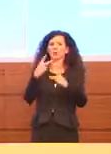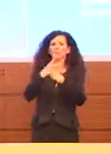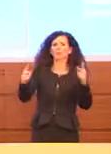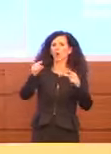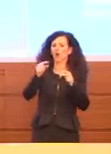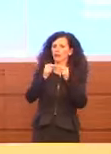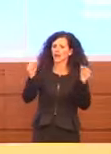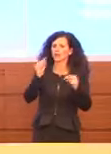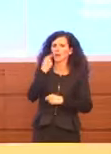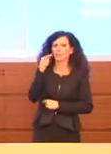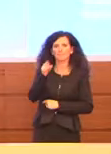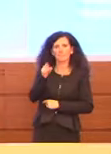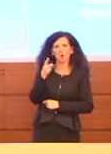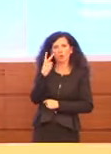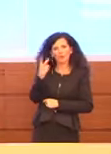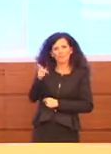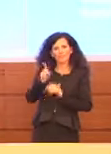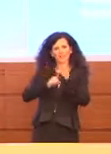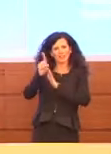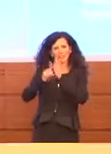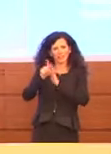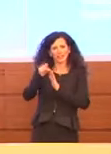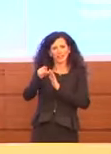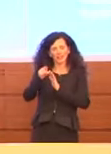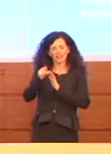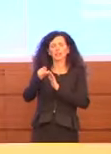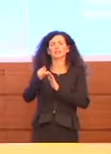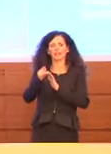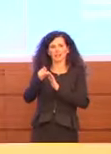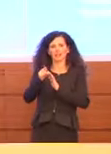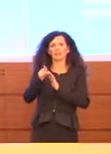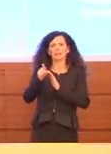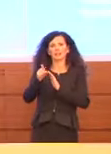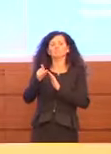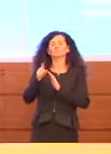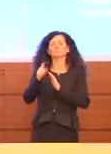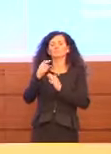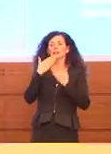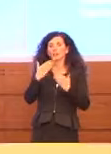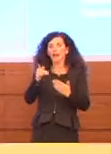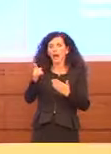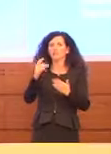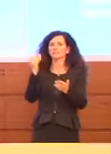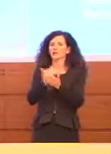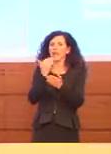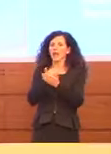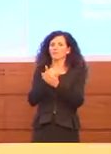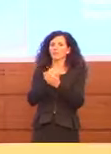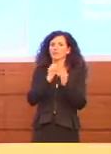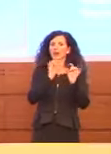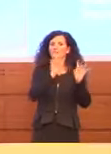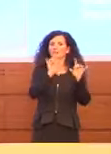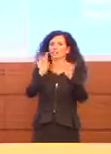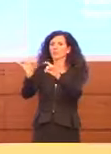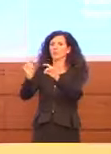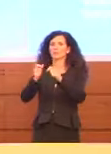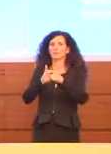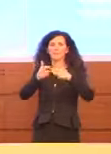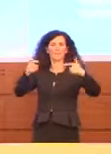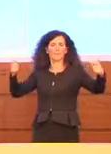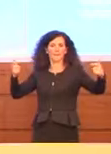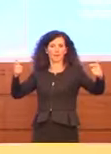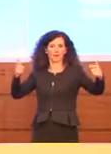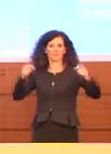punto cruciale per contenere la diffusione del virus e il rapporto fra